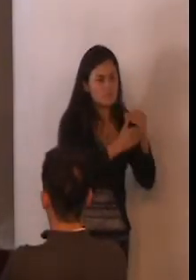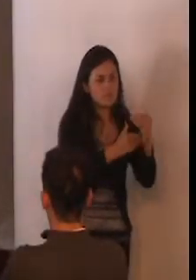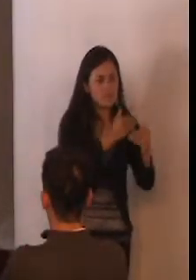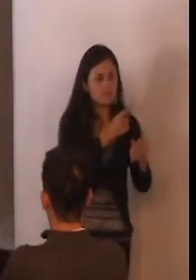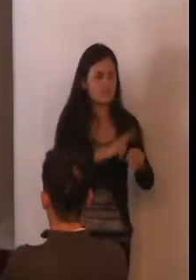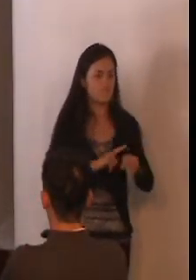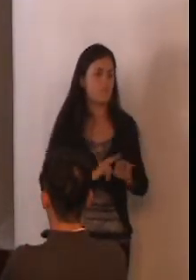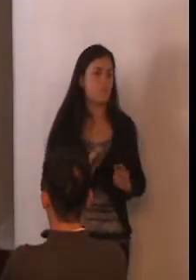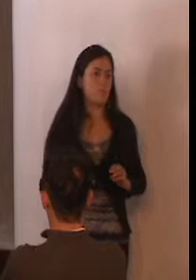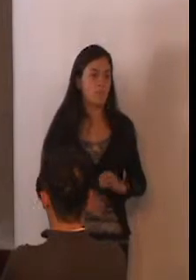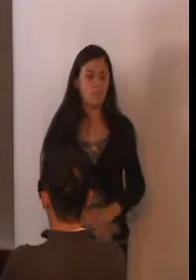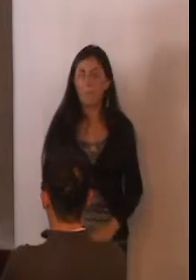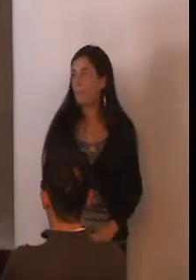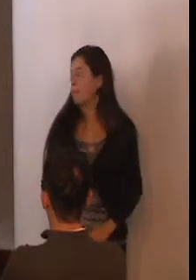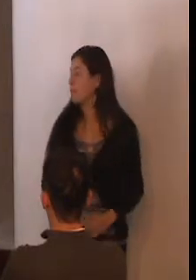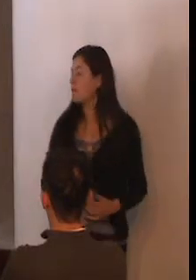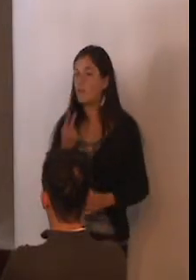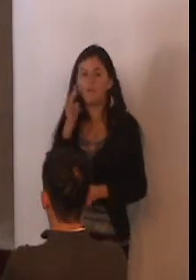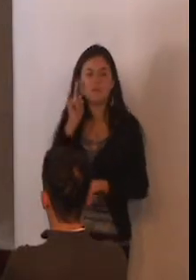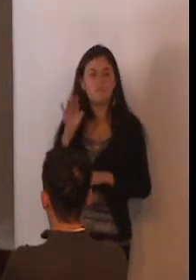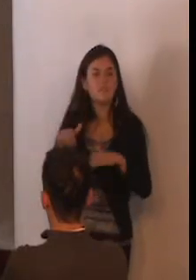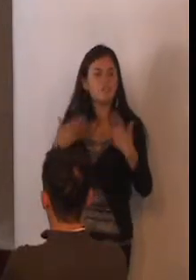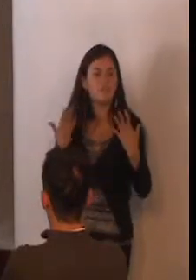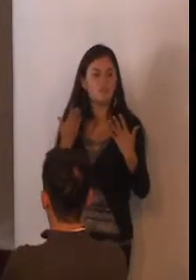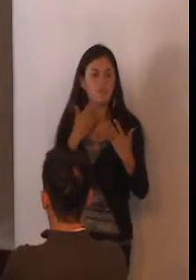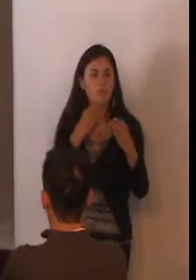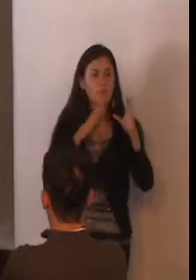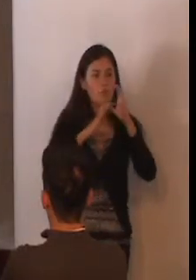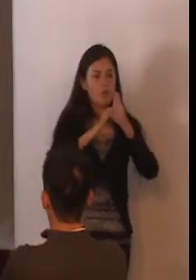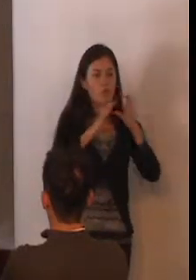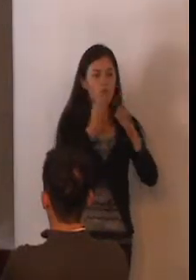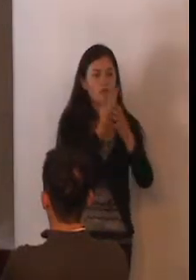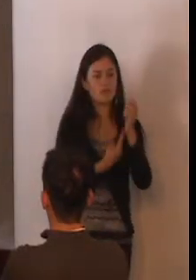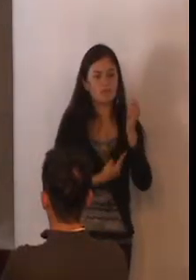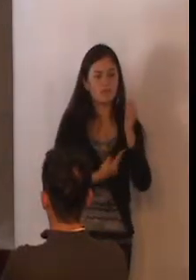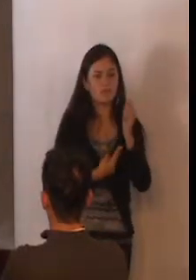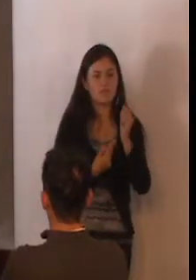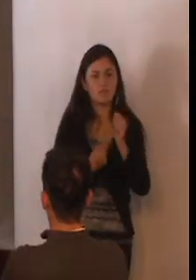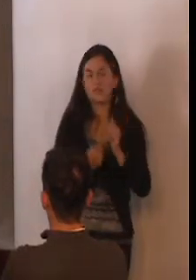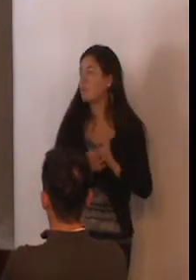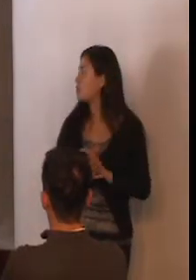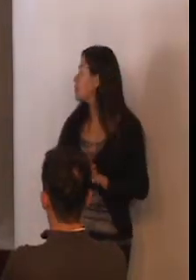Vamos entonces ahora a observar cómo comenzamos a utilizar la comunicación bimodal.